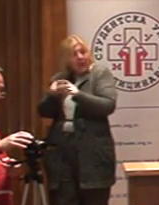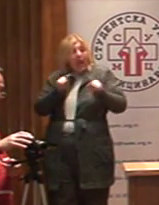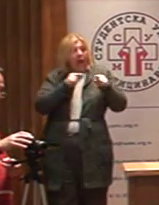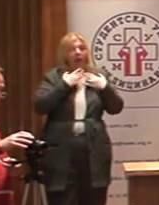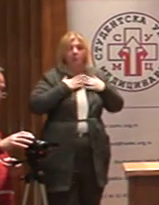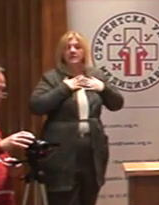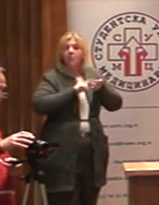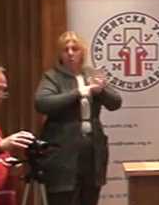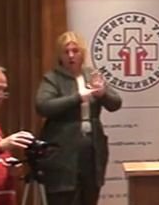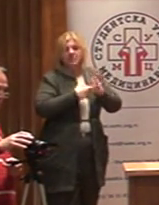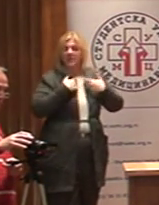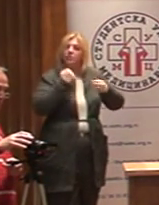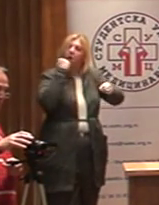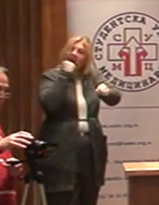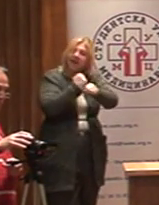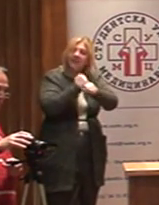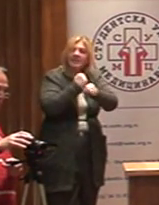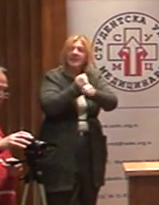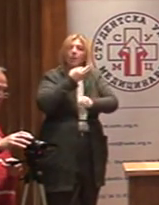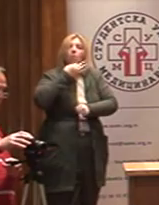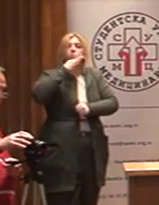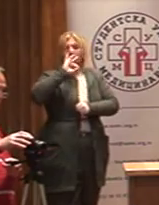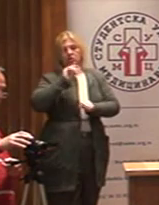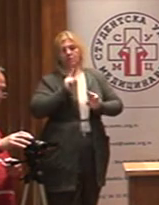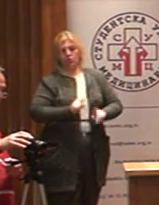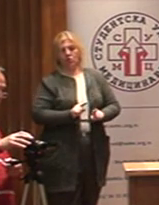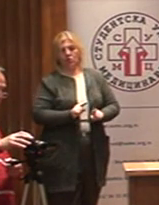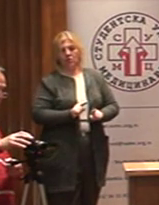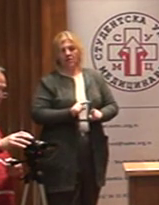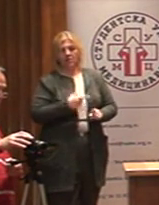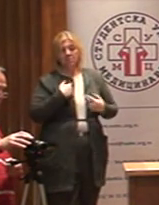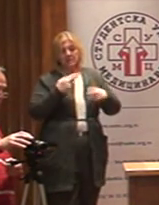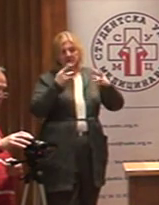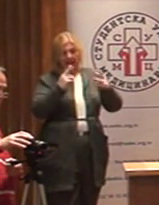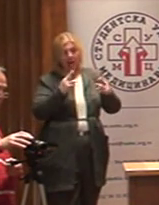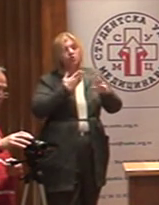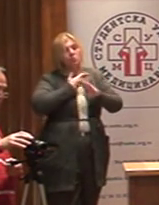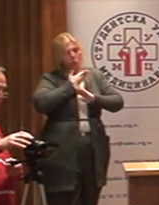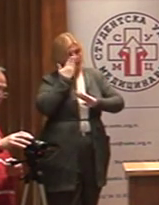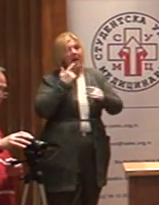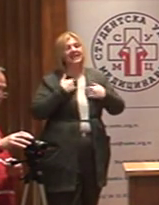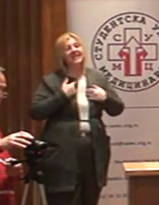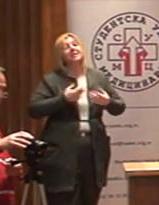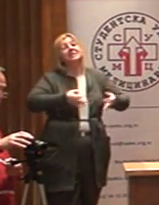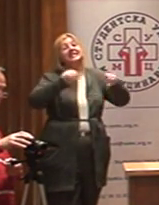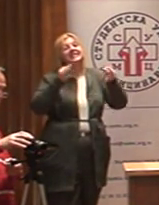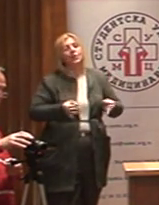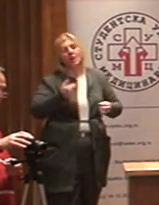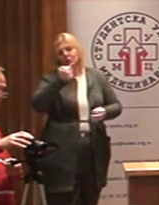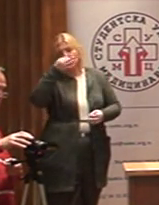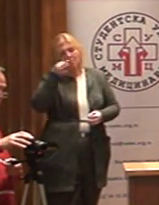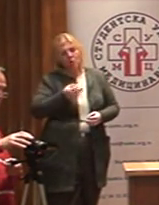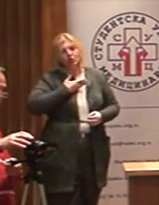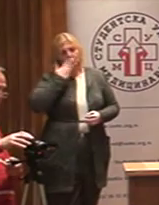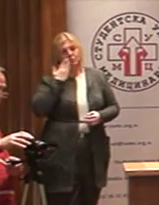ćemo upravo raditi da to poboljšamo. Ja sam se nadao da ćemo to uspjeti, ali sad sam sigurno da ćemo to i uspjeti.